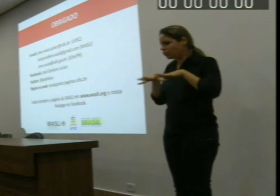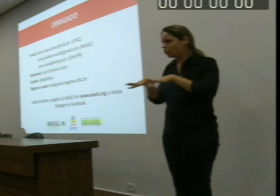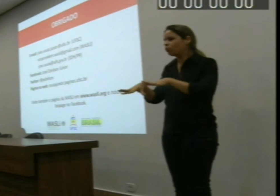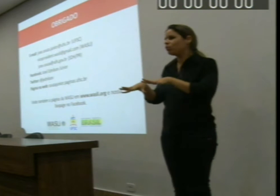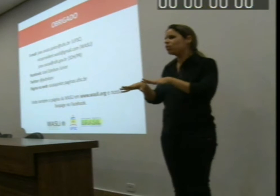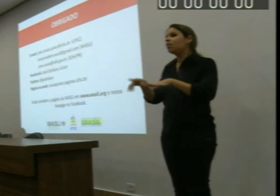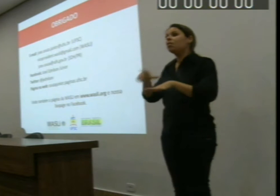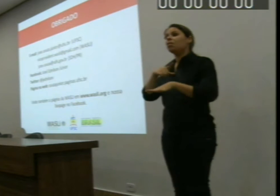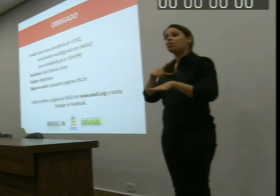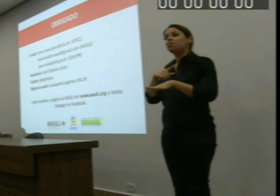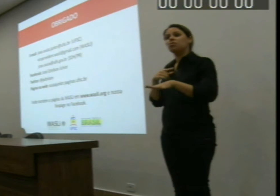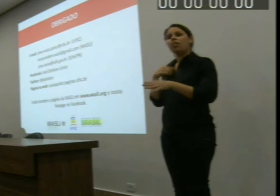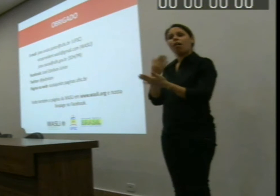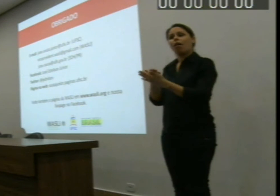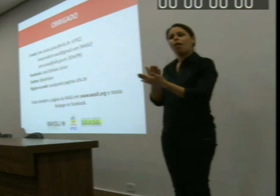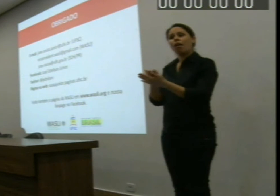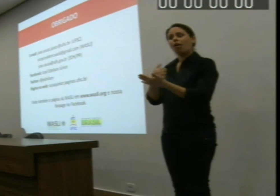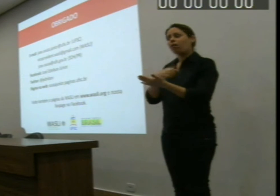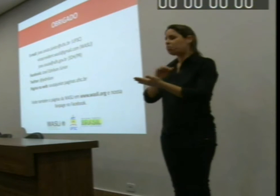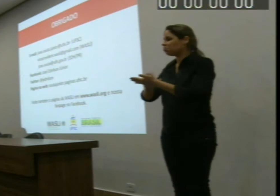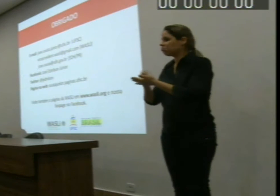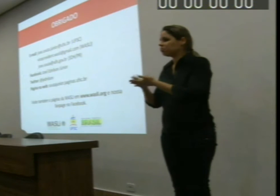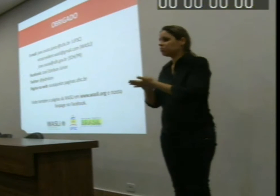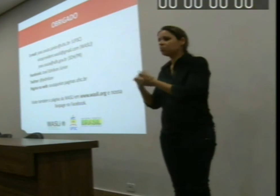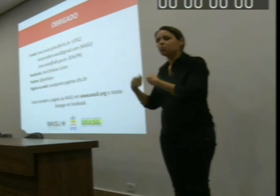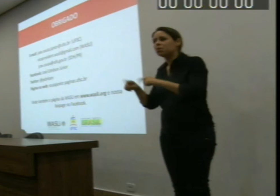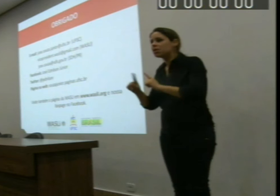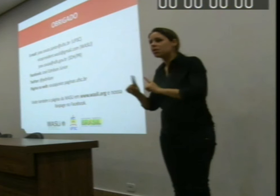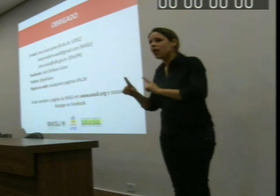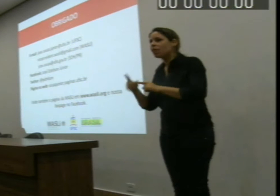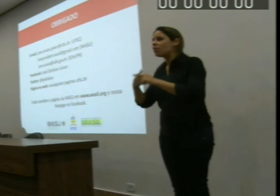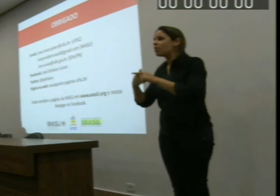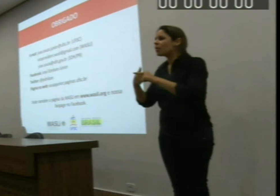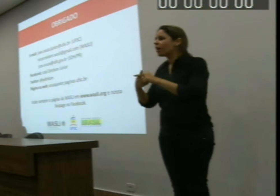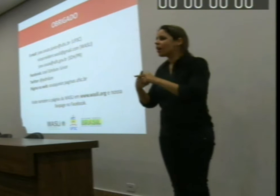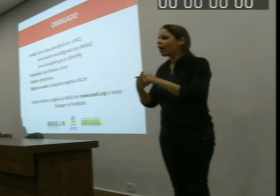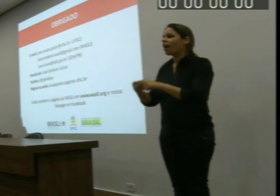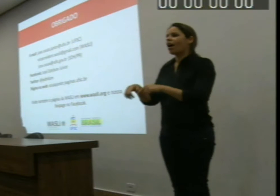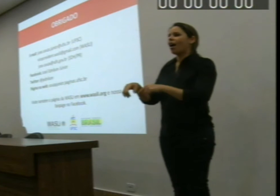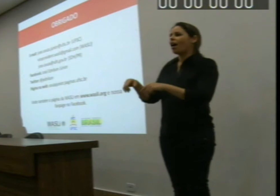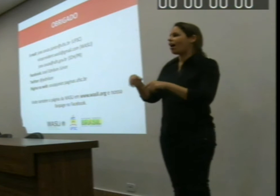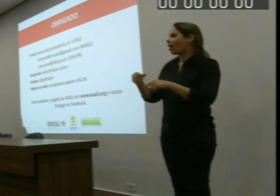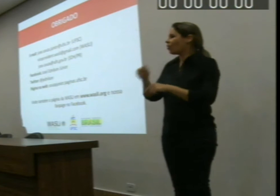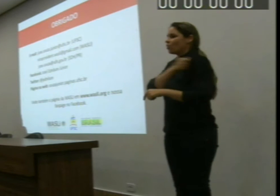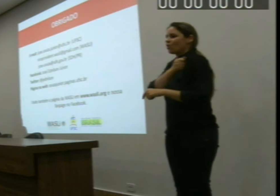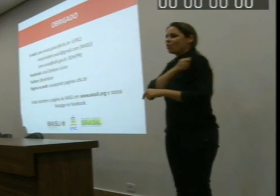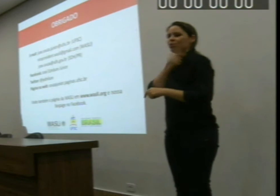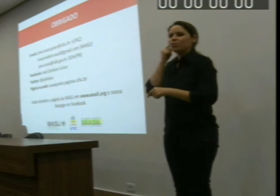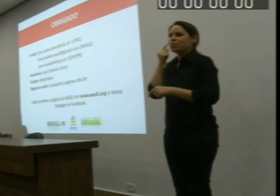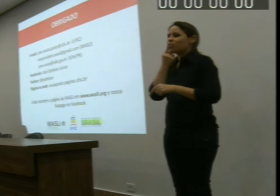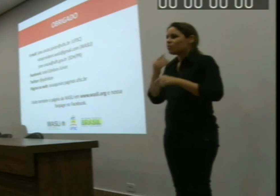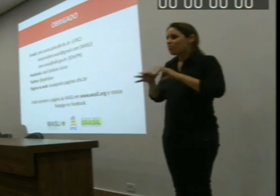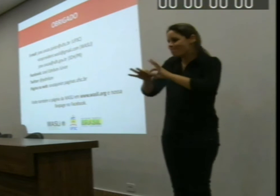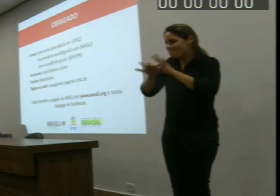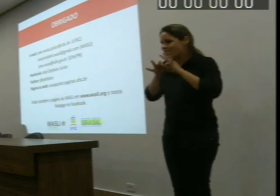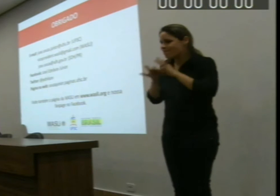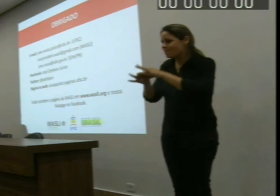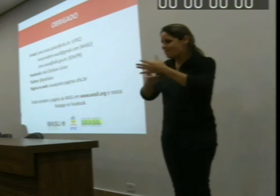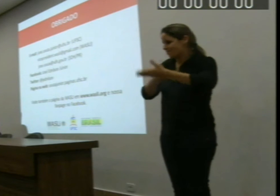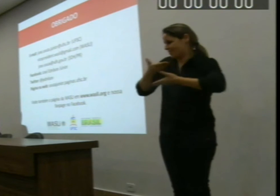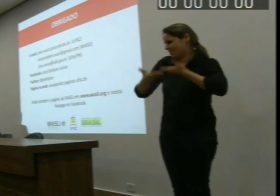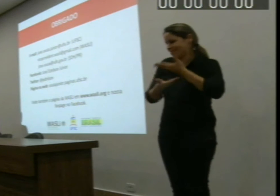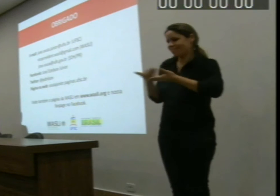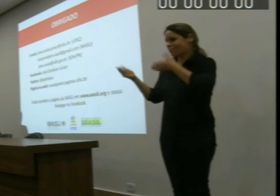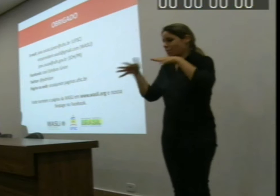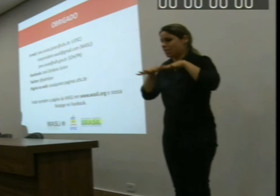interpretava F Como assim você nem interpretava é porque eles já estavam tão integrados ali os professores participavam que eu não precisava fazer